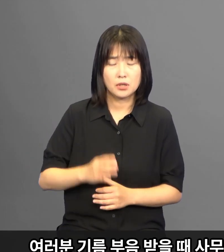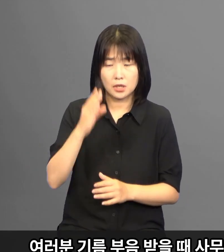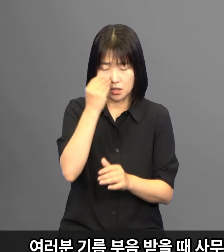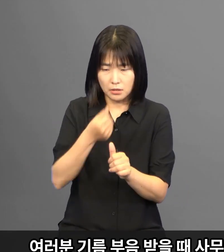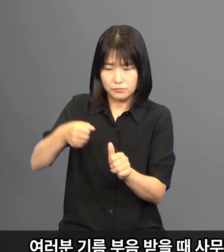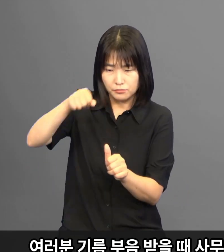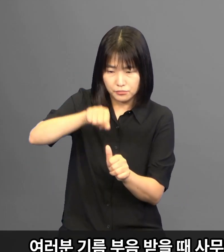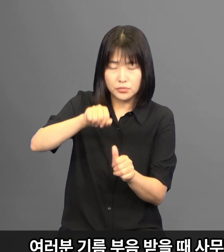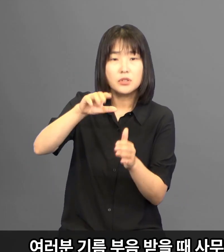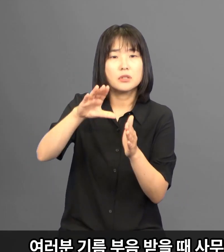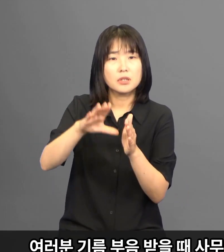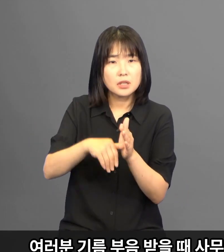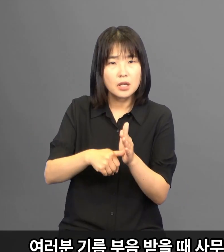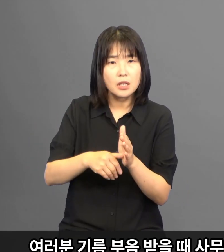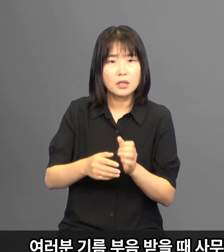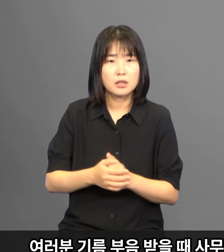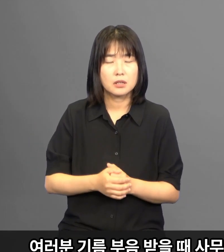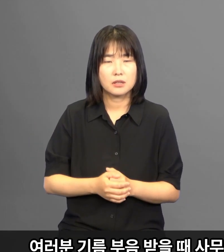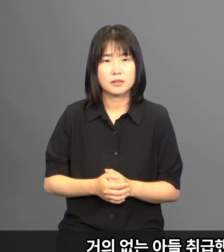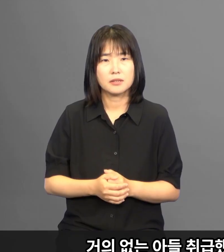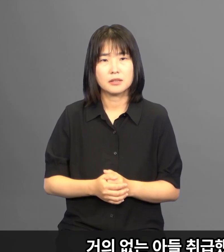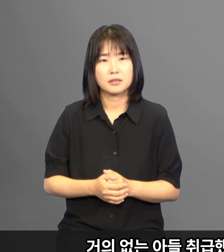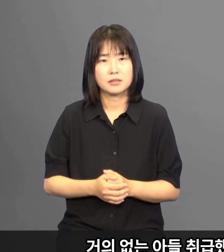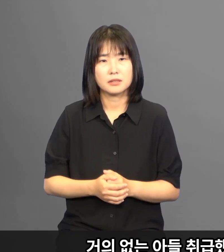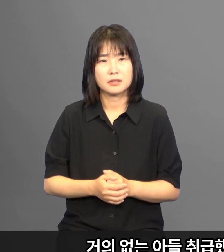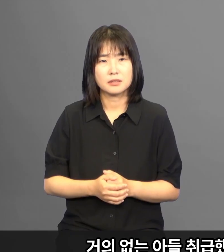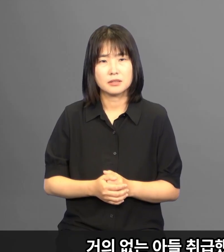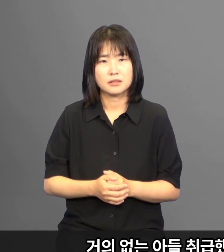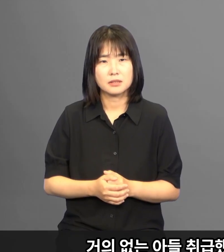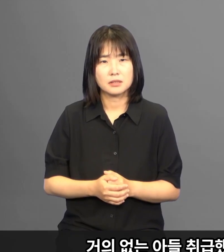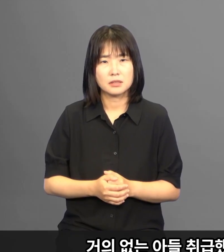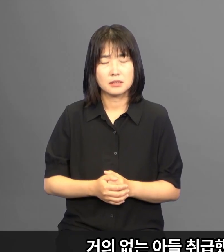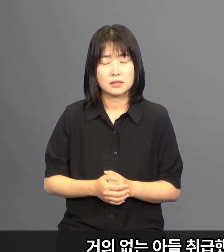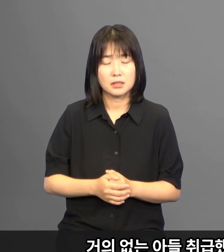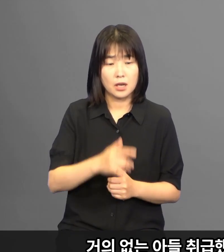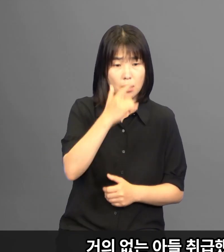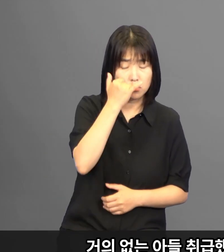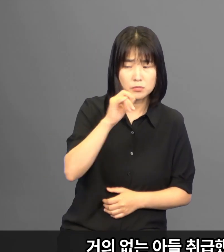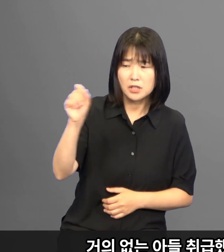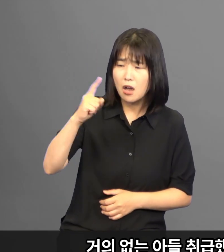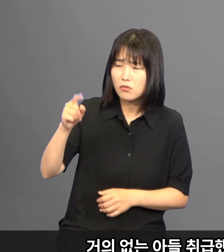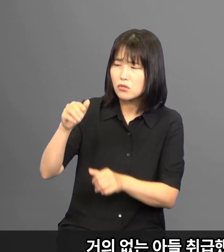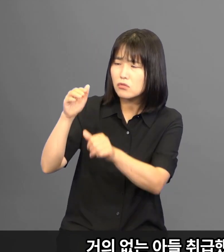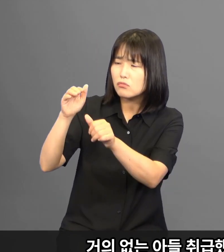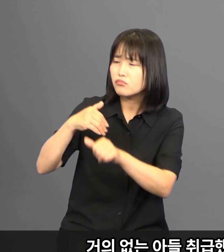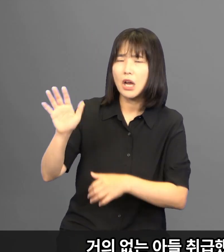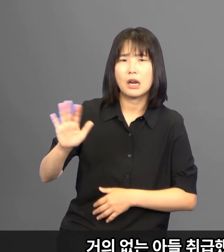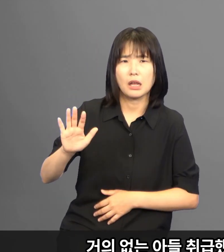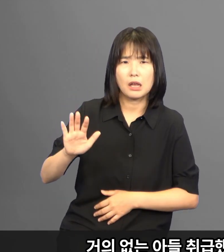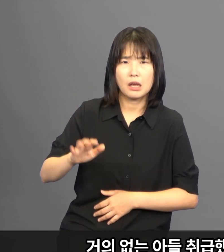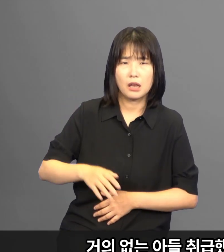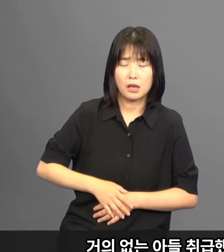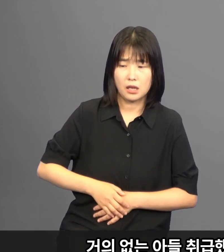때, 사무엘 왔을 때 다윗 부르지도 않았어요. 거의 없는 아들 취급했습니다. 걔는 볼 필요 없어요.